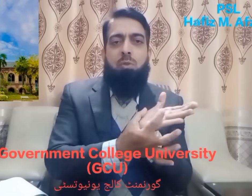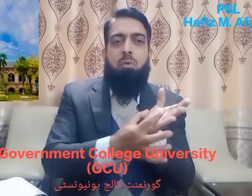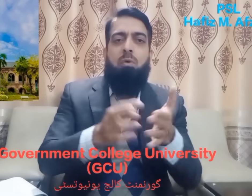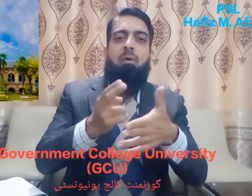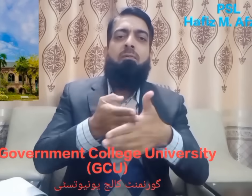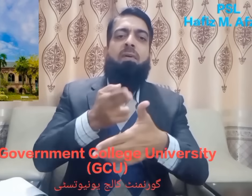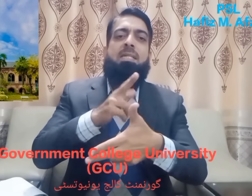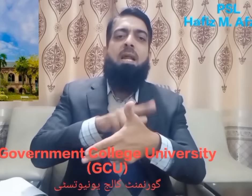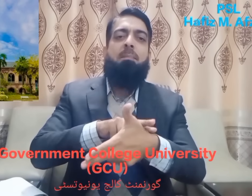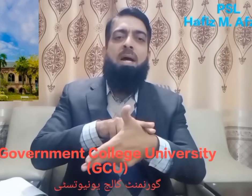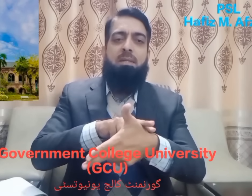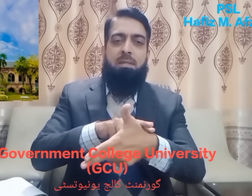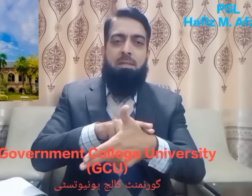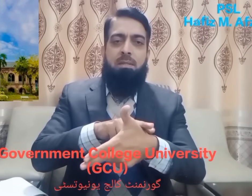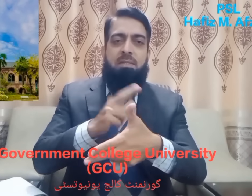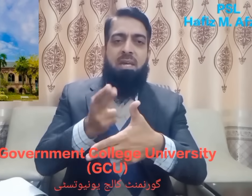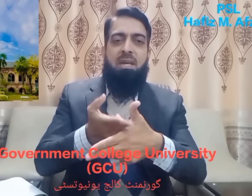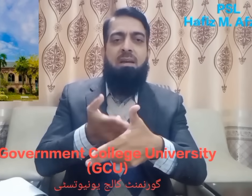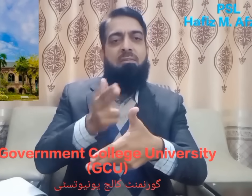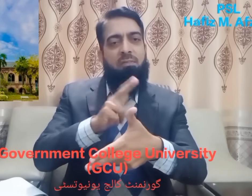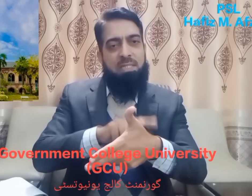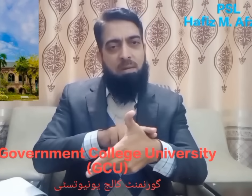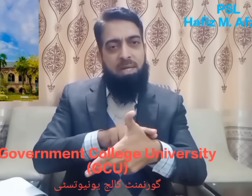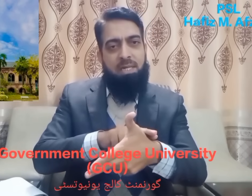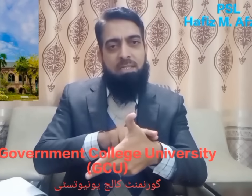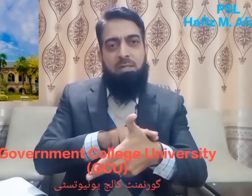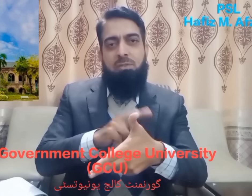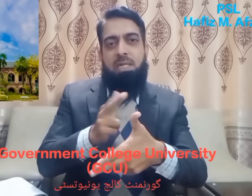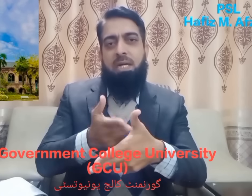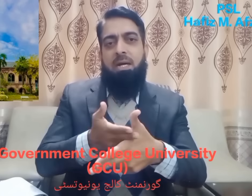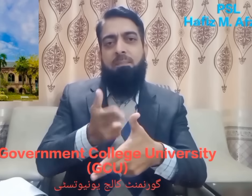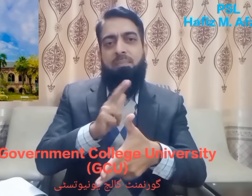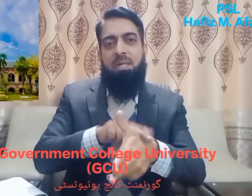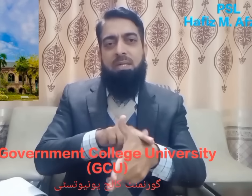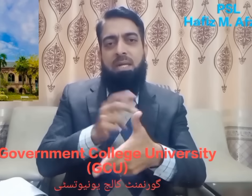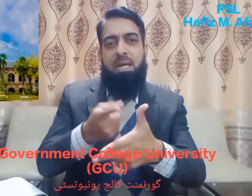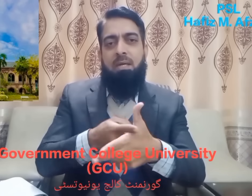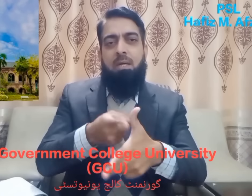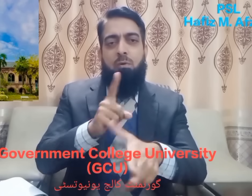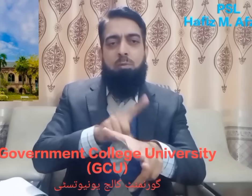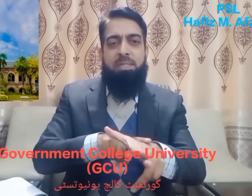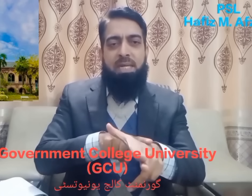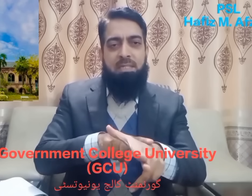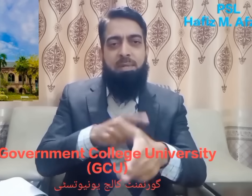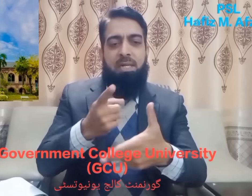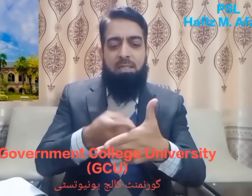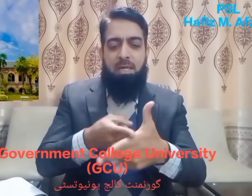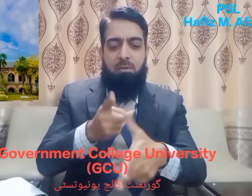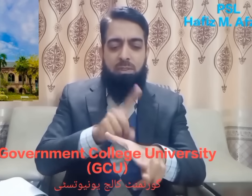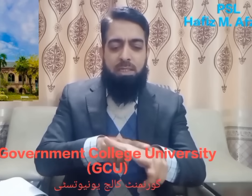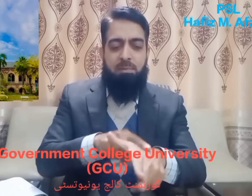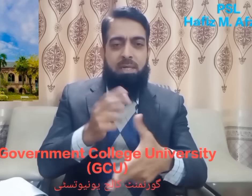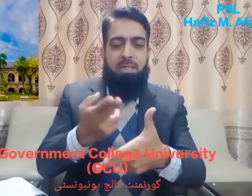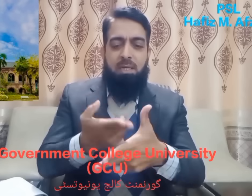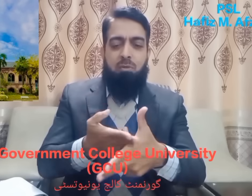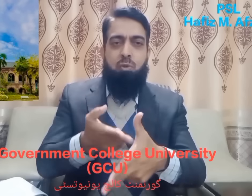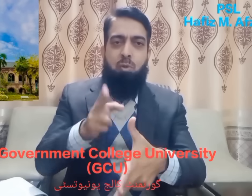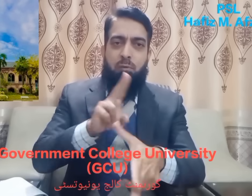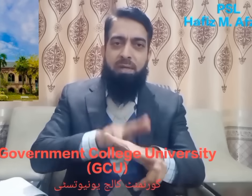GCU फैसलाबाद, ये फैसलाबाद का साइन हो जाएगा, ठीक है। कुछ बच्चे ऐसे भी करते हैं, कुछ ऐसे भी करते हैं, कुछ दोनों